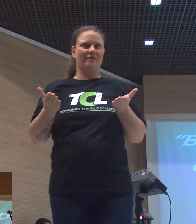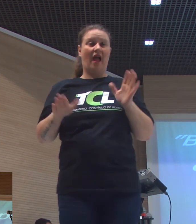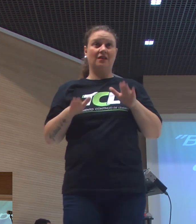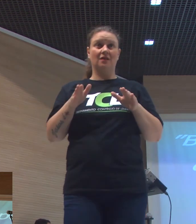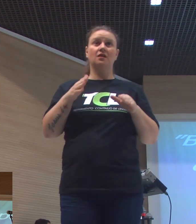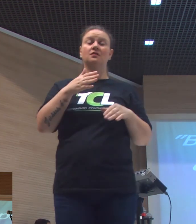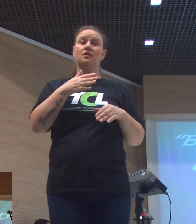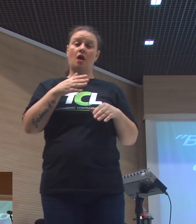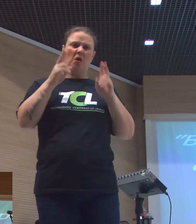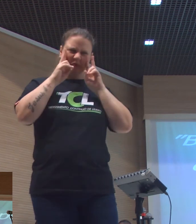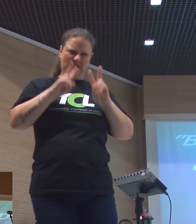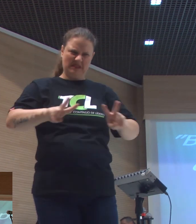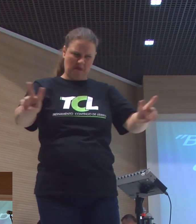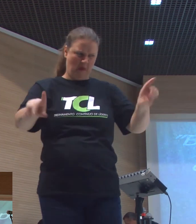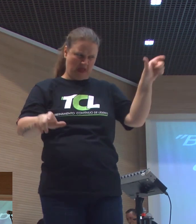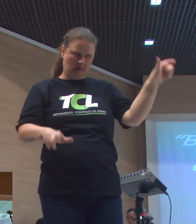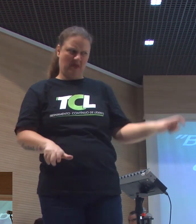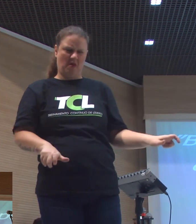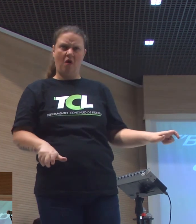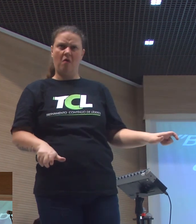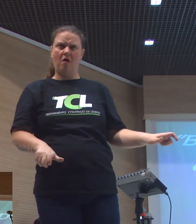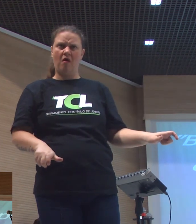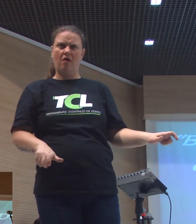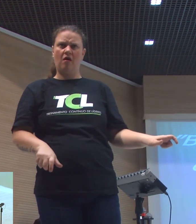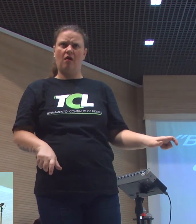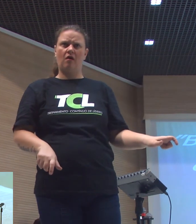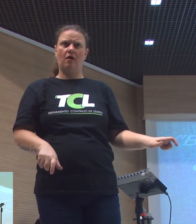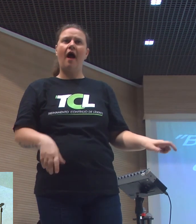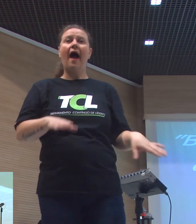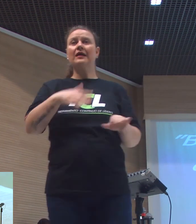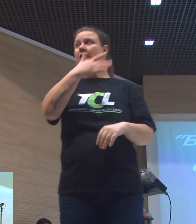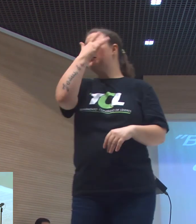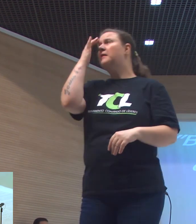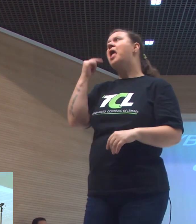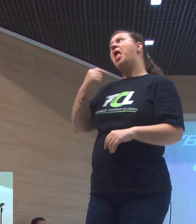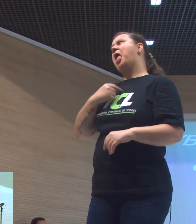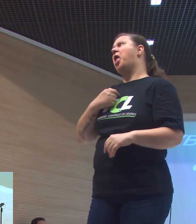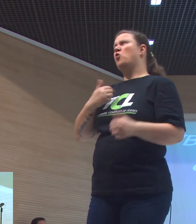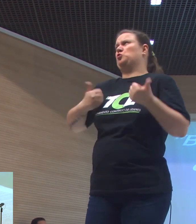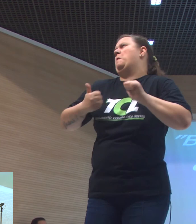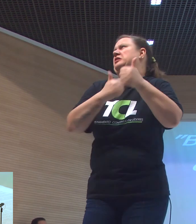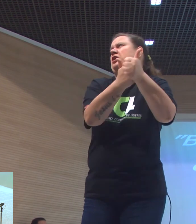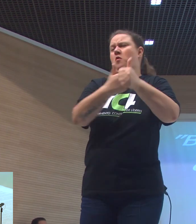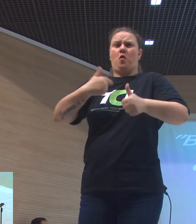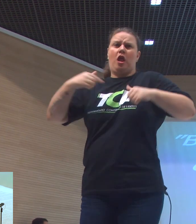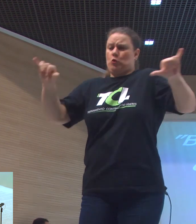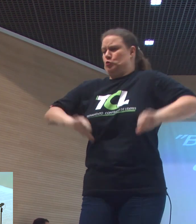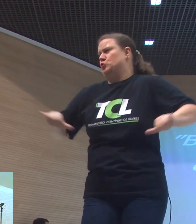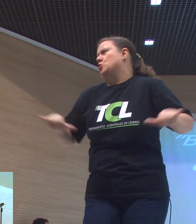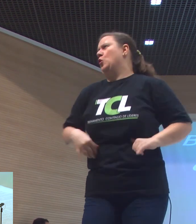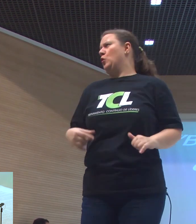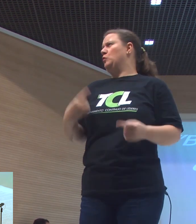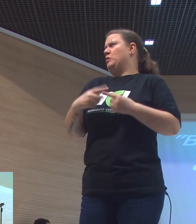e a pessoa veio dizer para mim: olha, estão me perseguindo porque eu sou cristão. Não era por causa da justiça ou